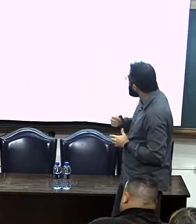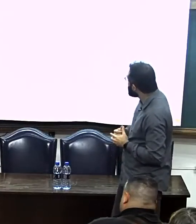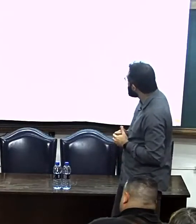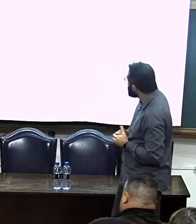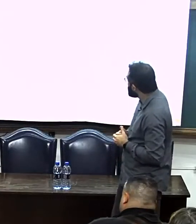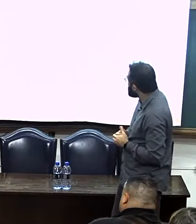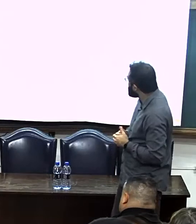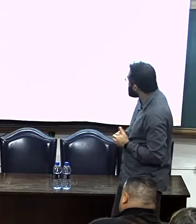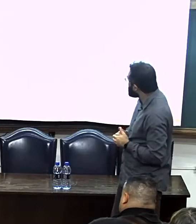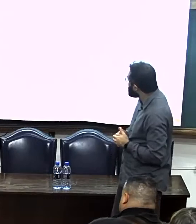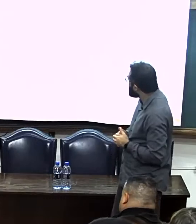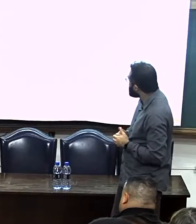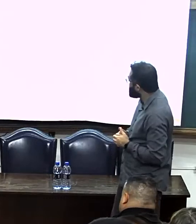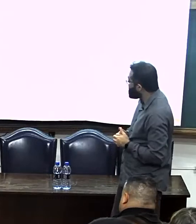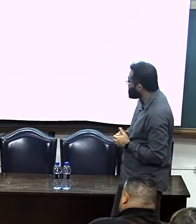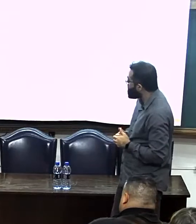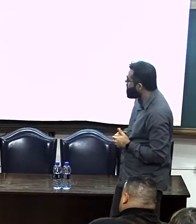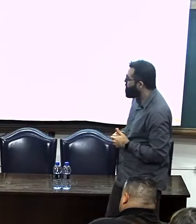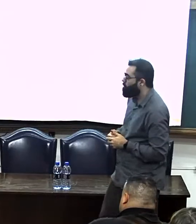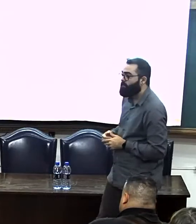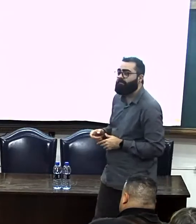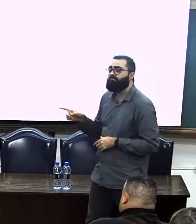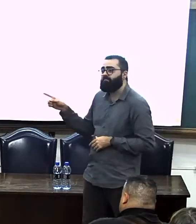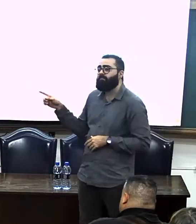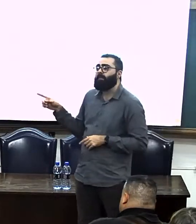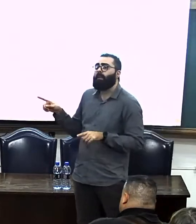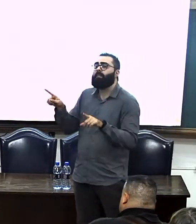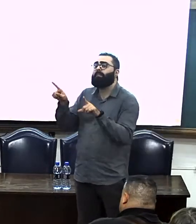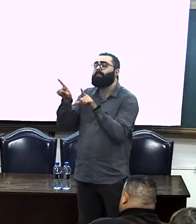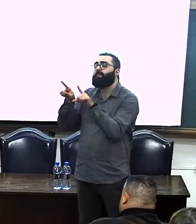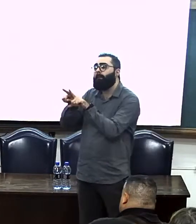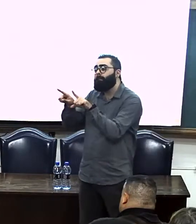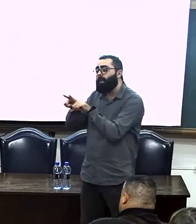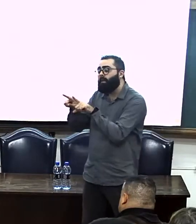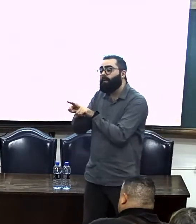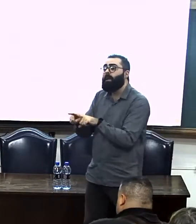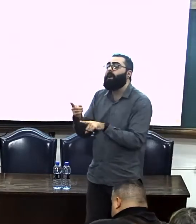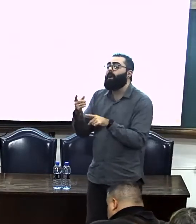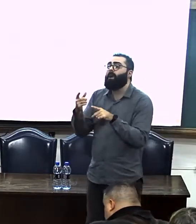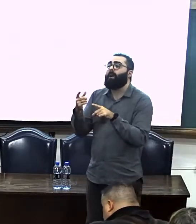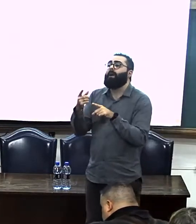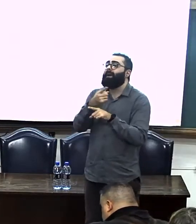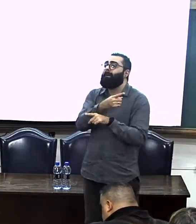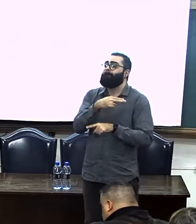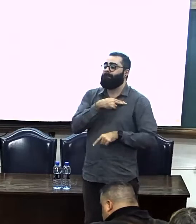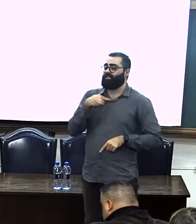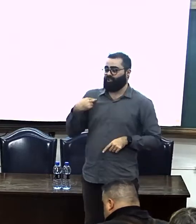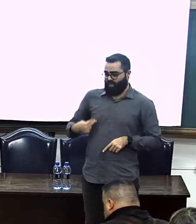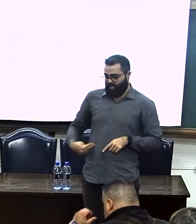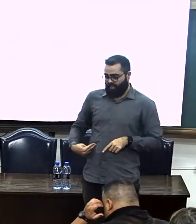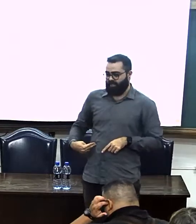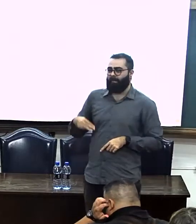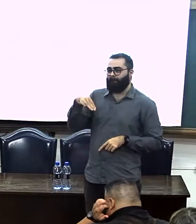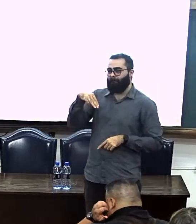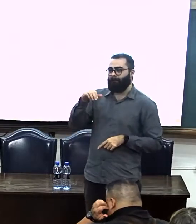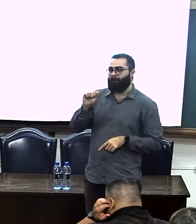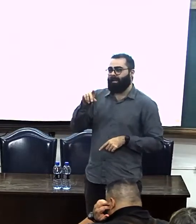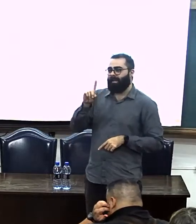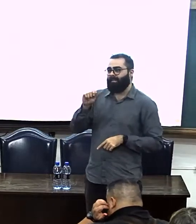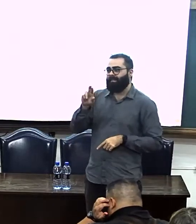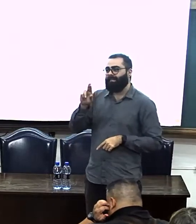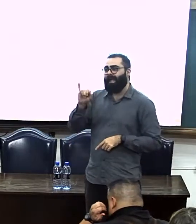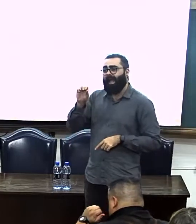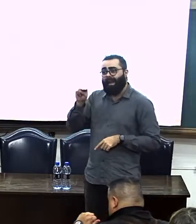3 casos. And we find a similar pattern in Mandarin Chinese. F0, the tone,